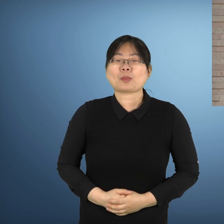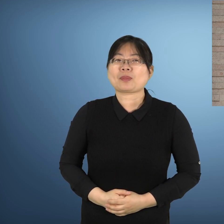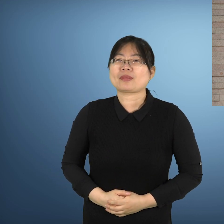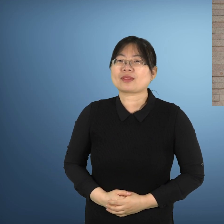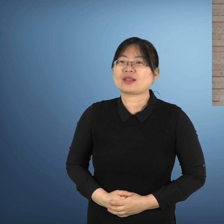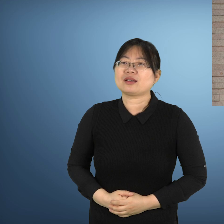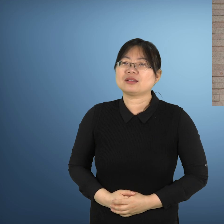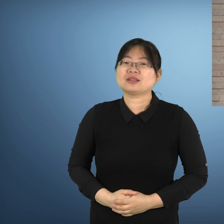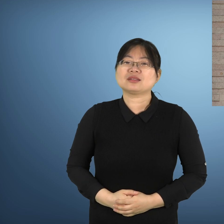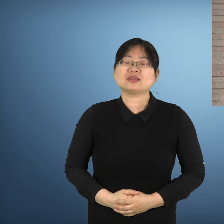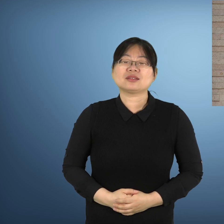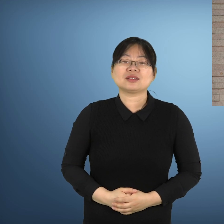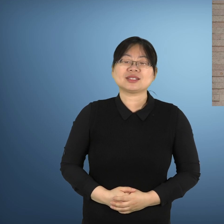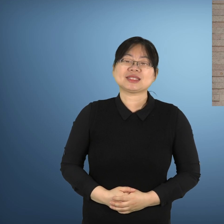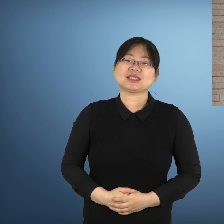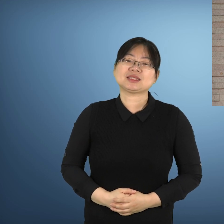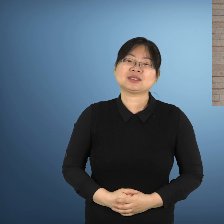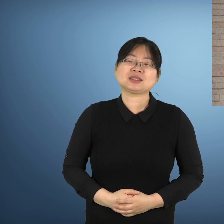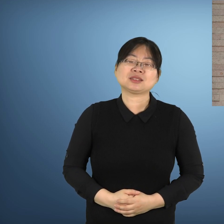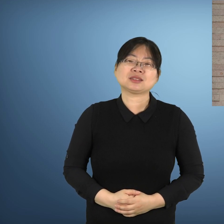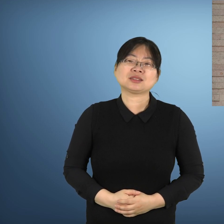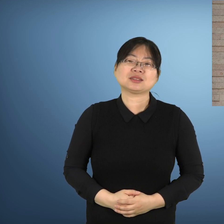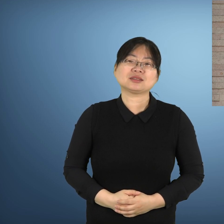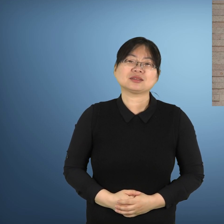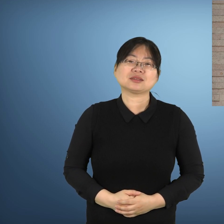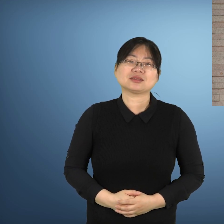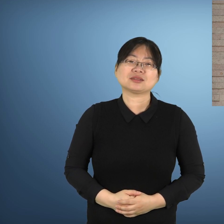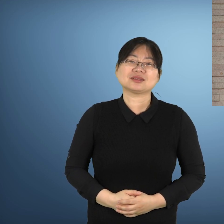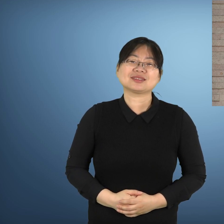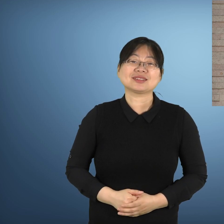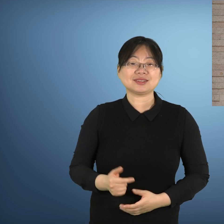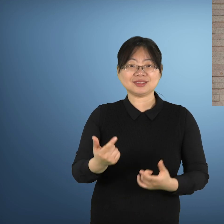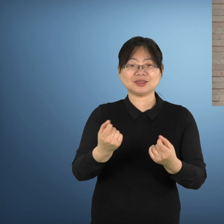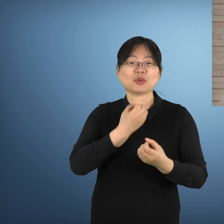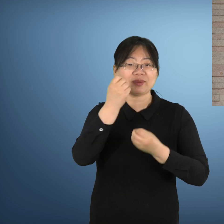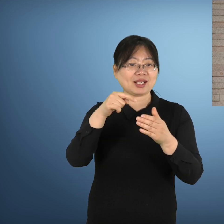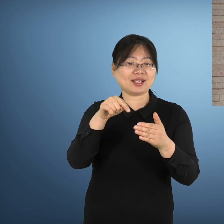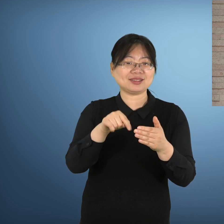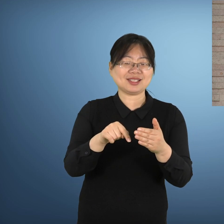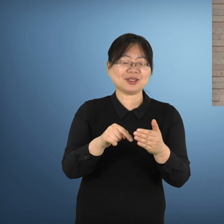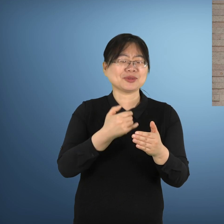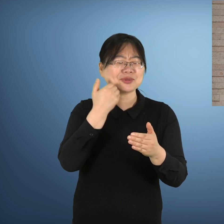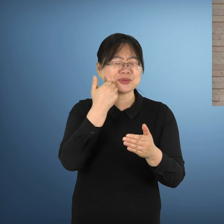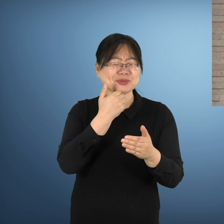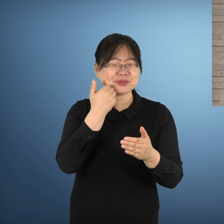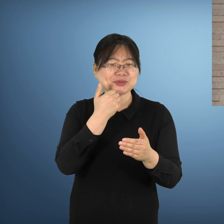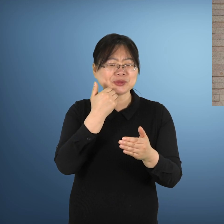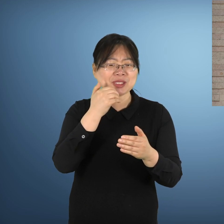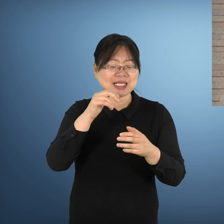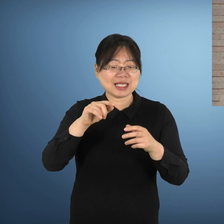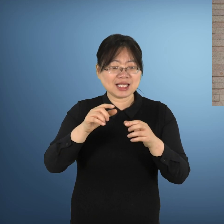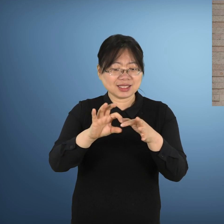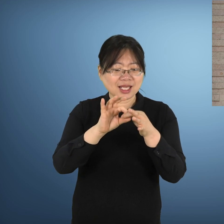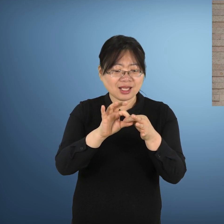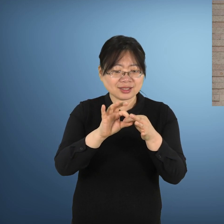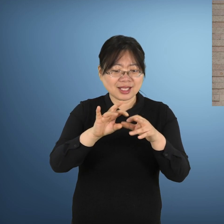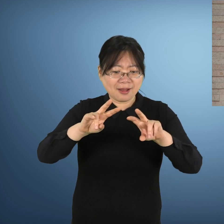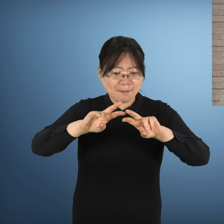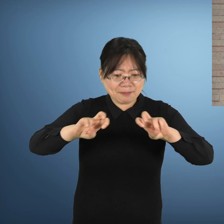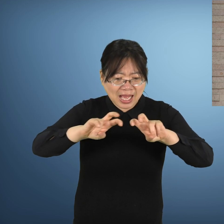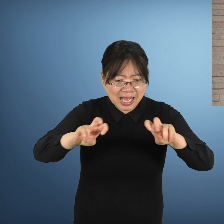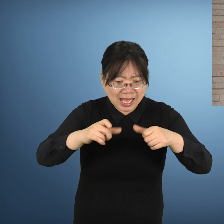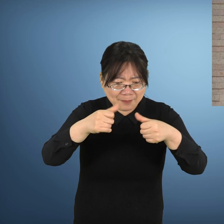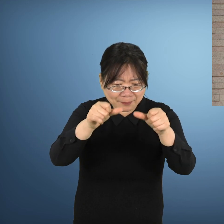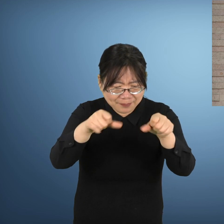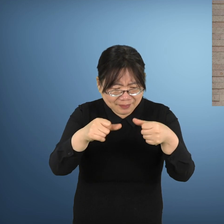여기에 이 누구도 헤집고 들어갈 수 없는, 누구도 이 관계를 깨부술